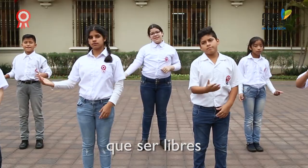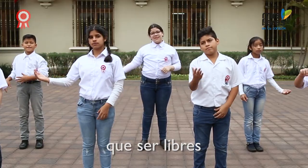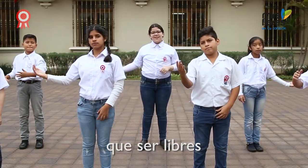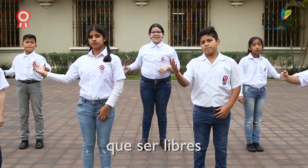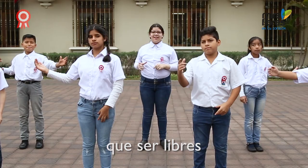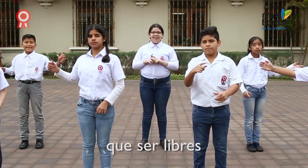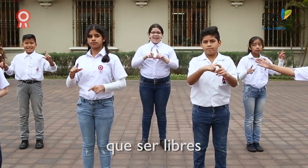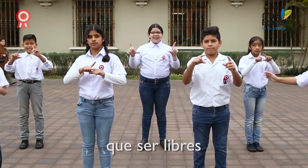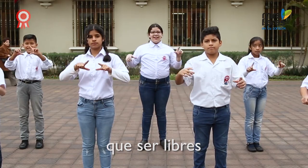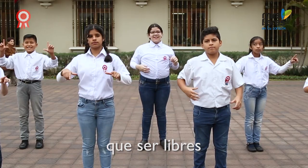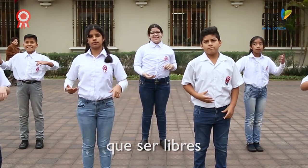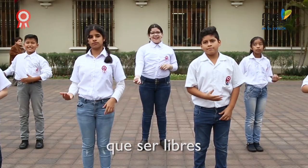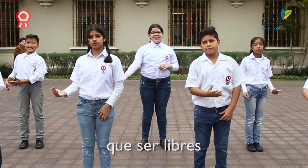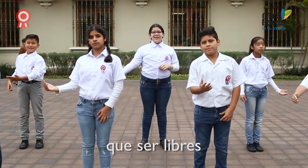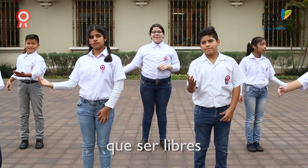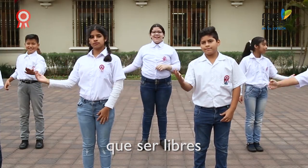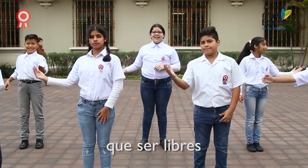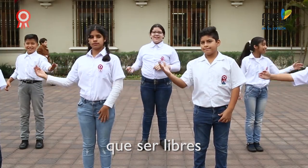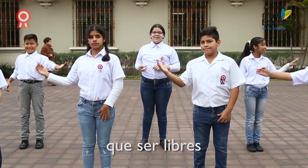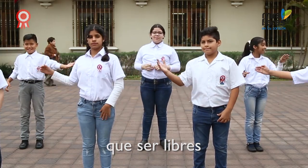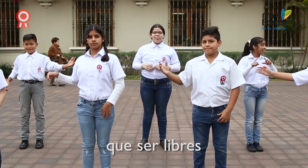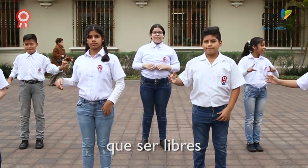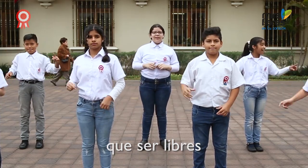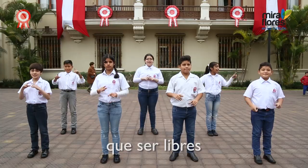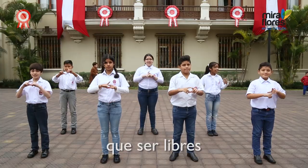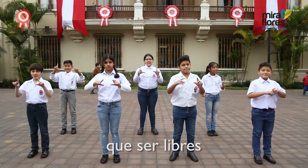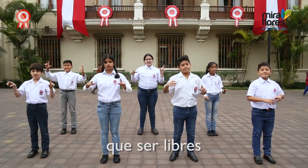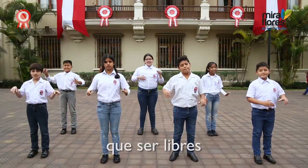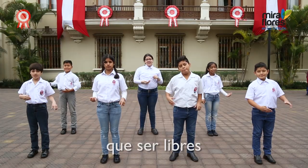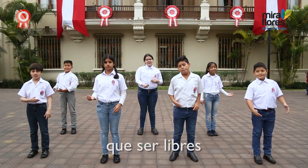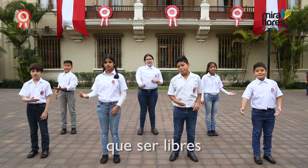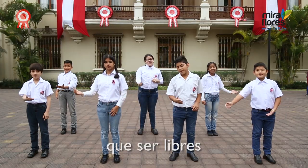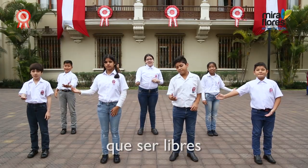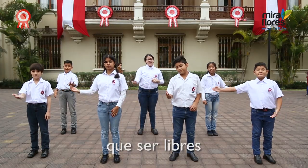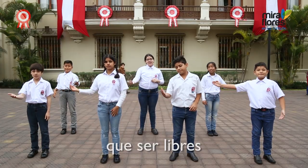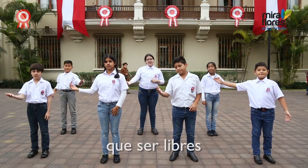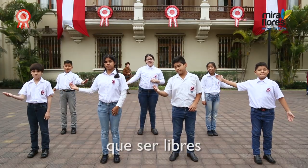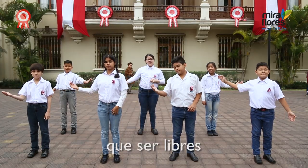que la de nuevo,